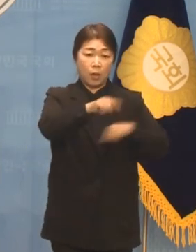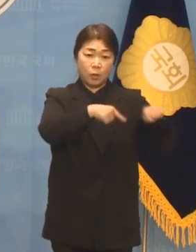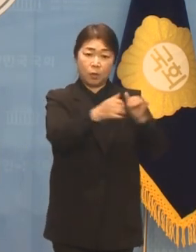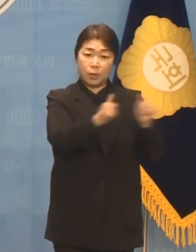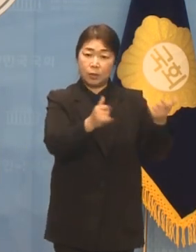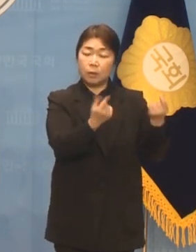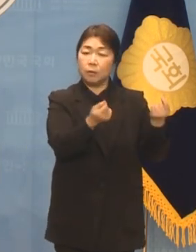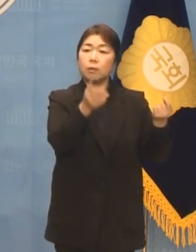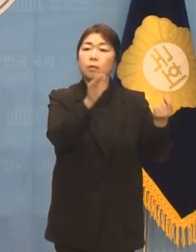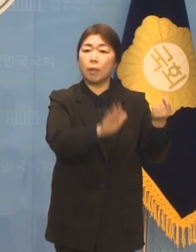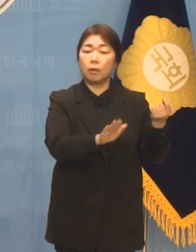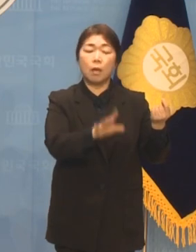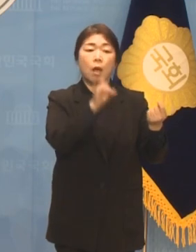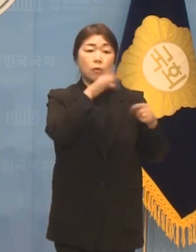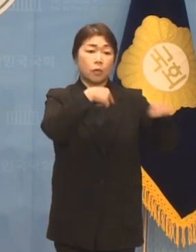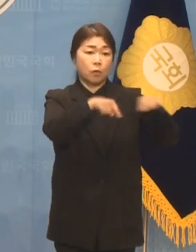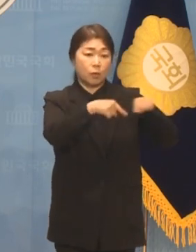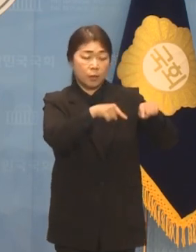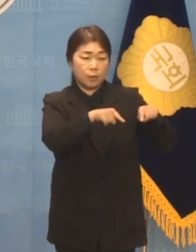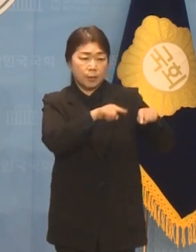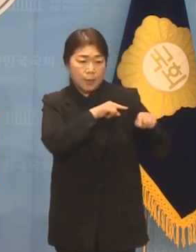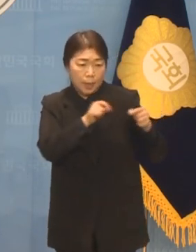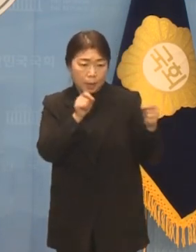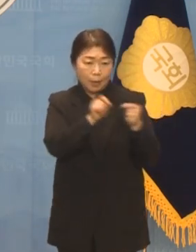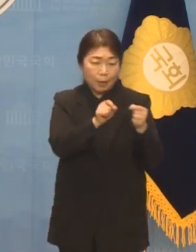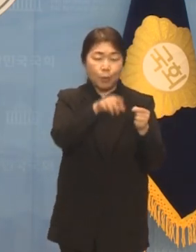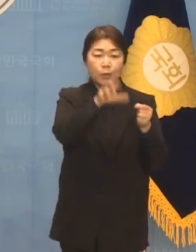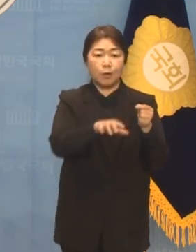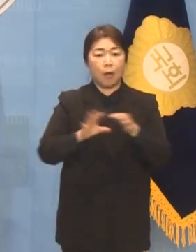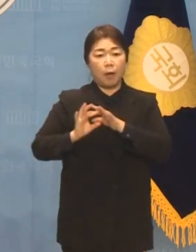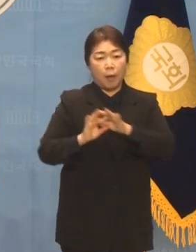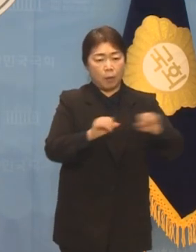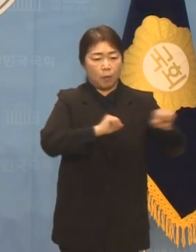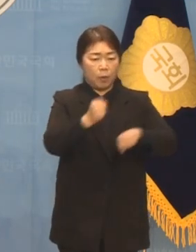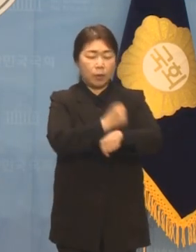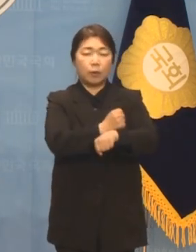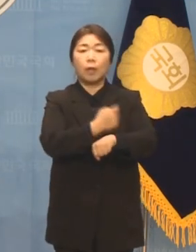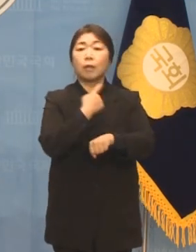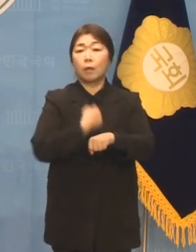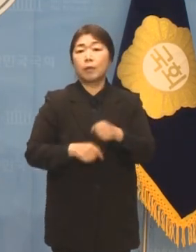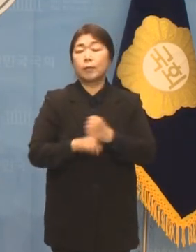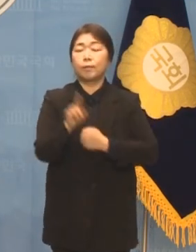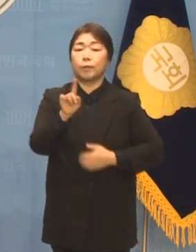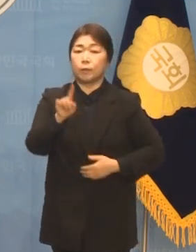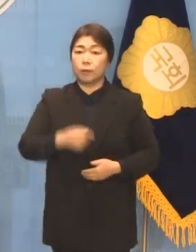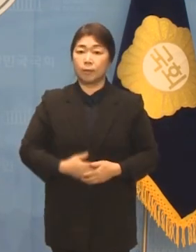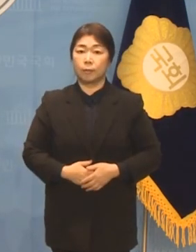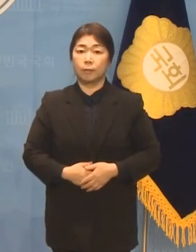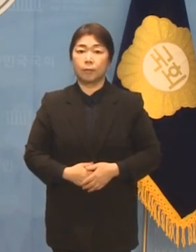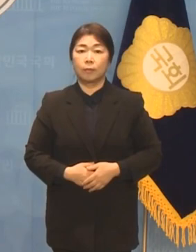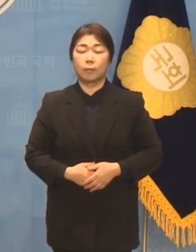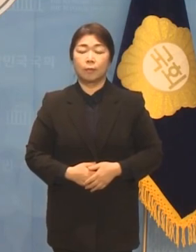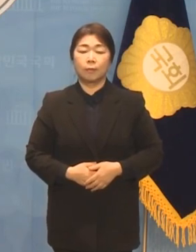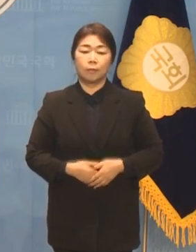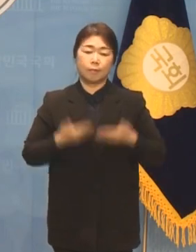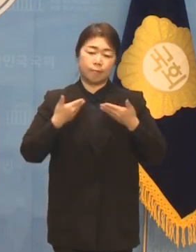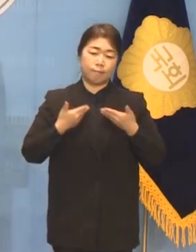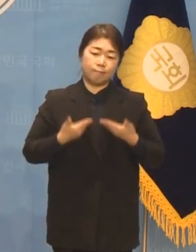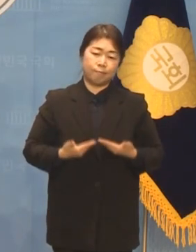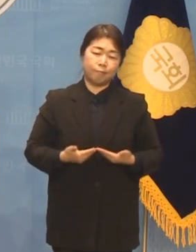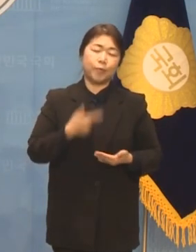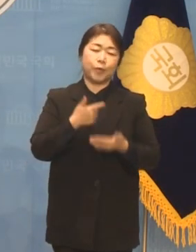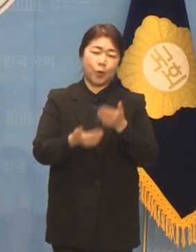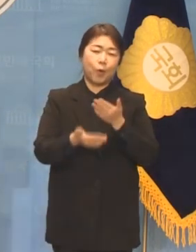정치인이었지만 중앙정치 최전선에서 쉬지 않고 활동할 수 있었던 배경은 차분히